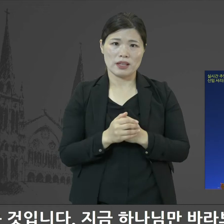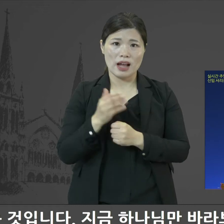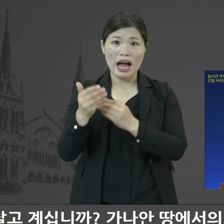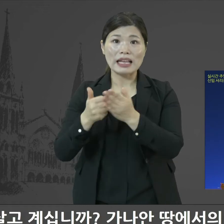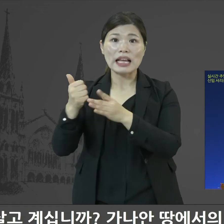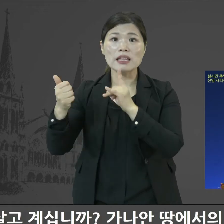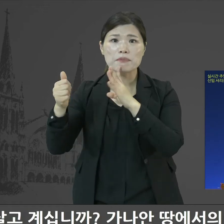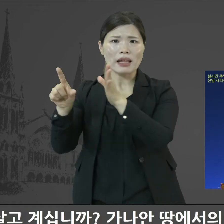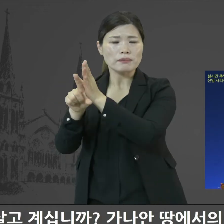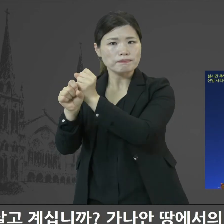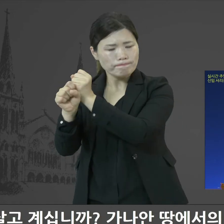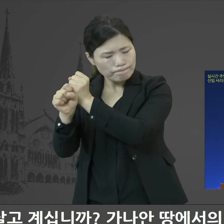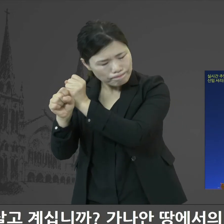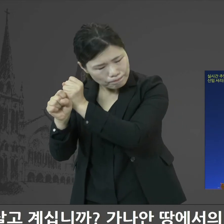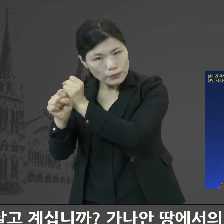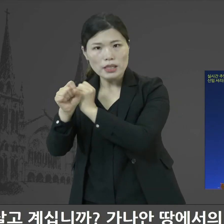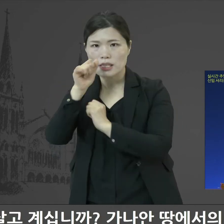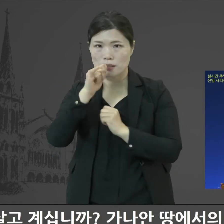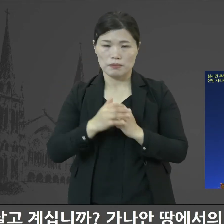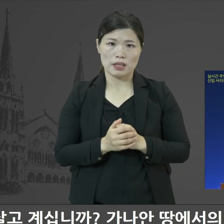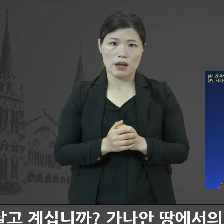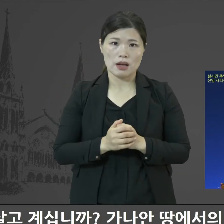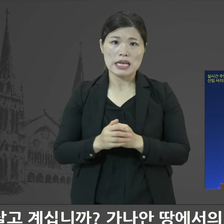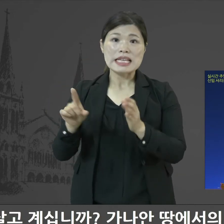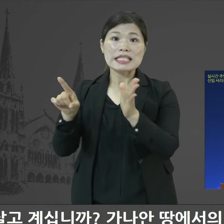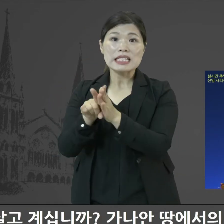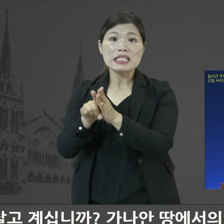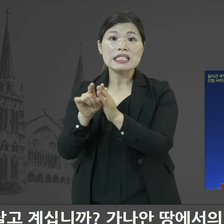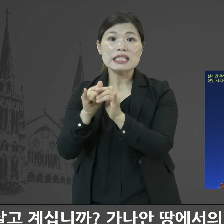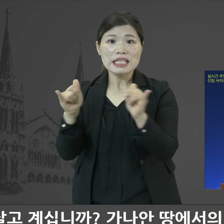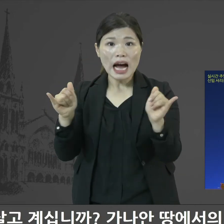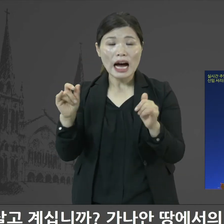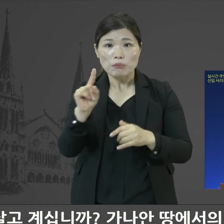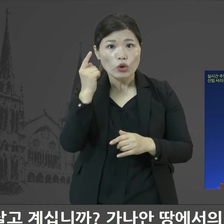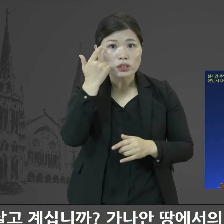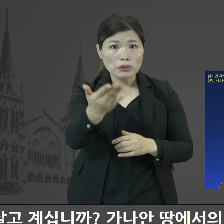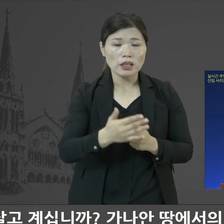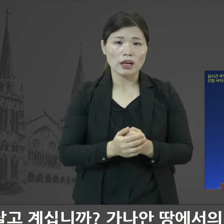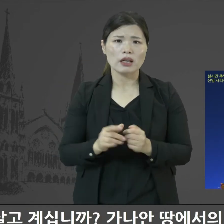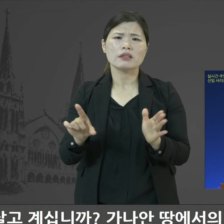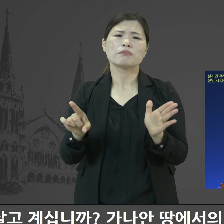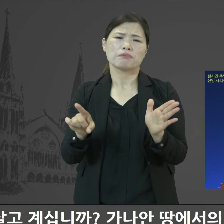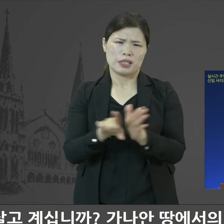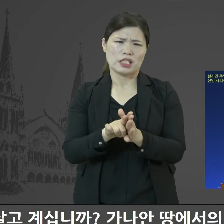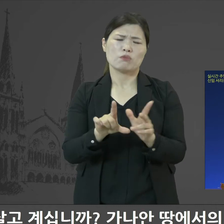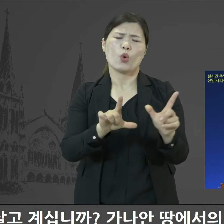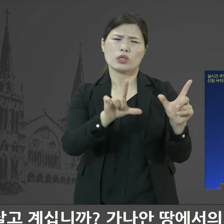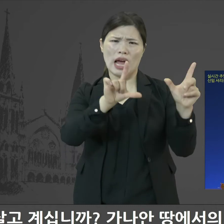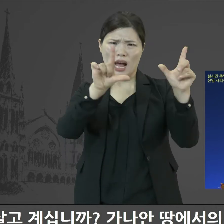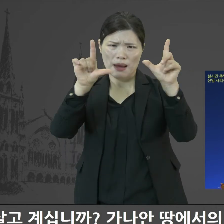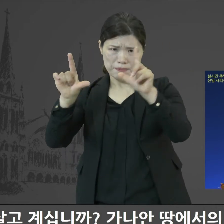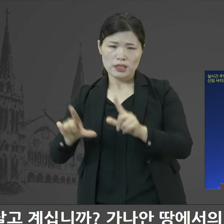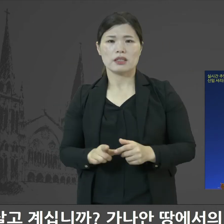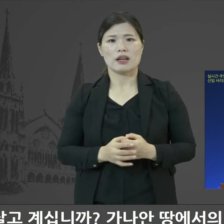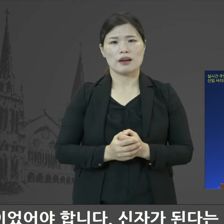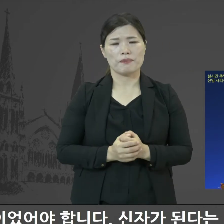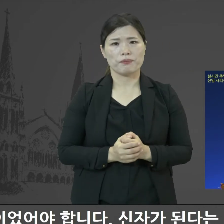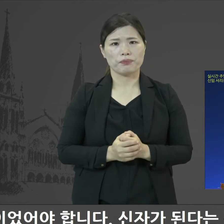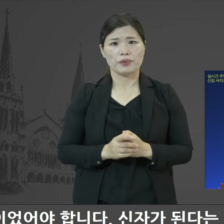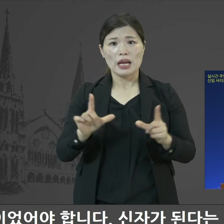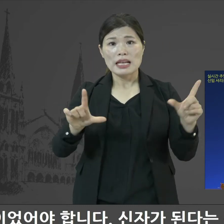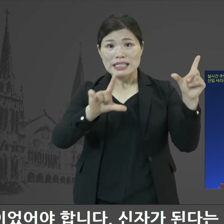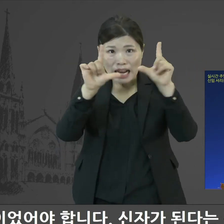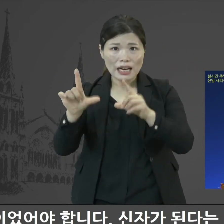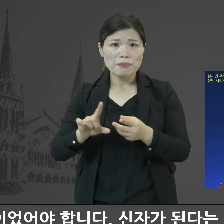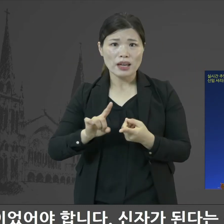삶. 한마디로 하면 신자가 된다는 것은 무엇입니까? 믿음으로 산다는 것인데, 삶의 작은 부분부터